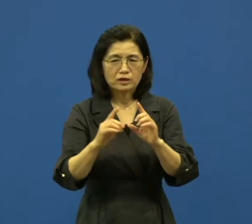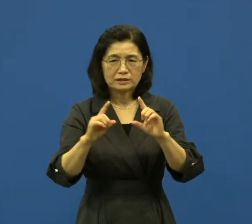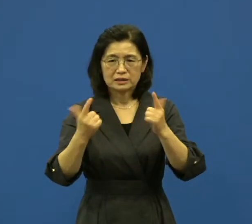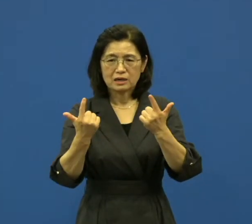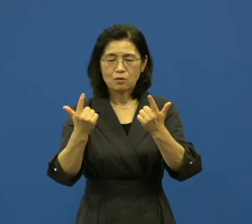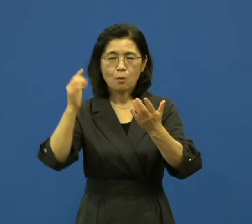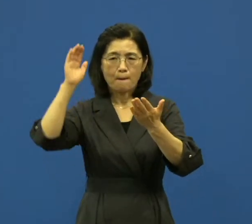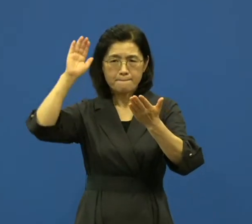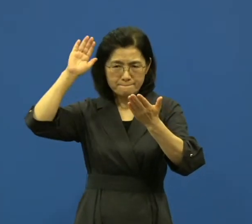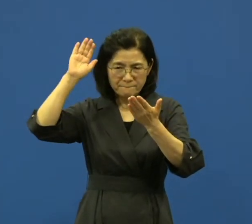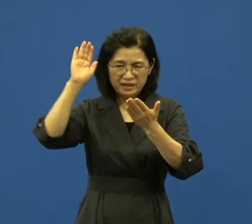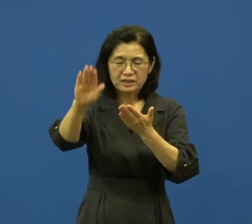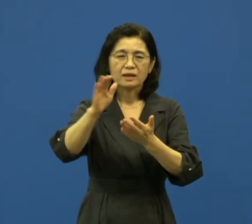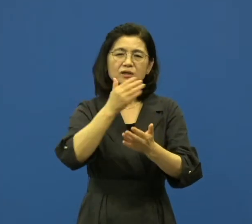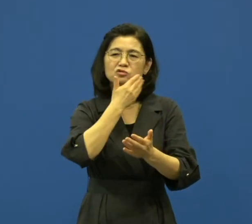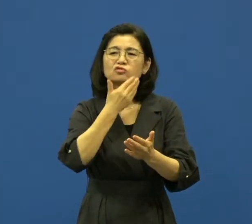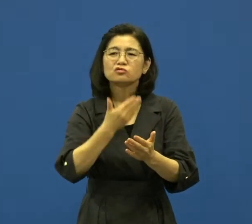돼요.